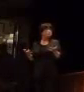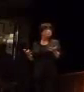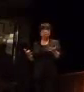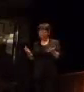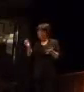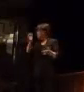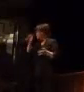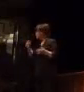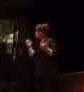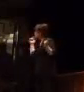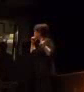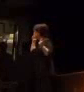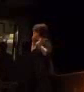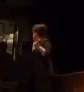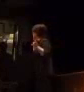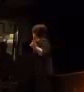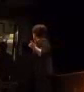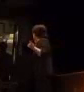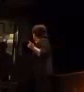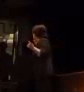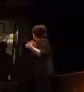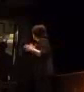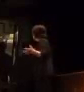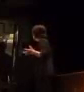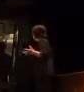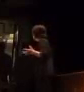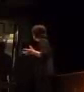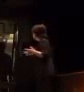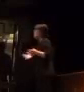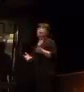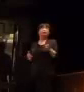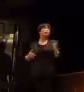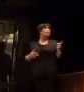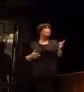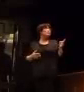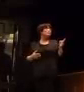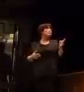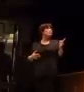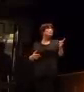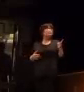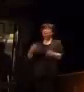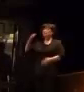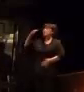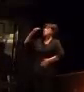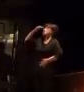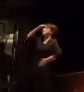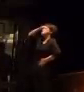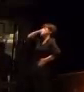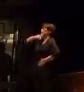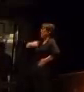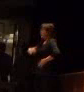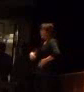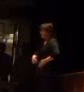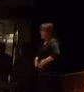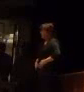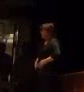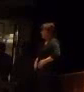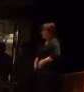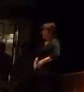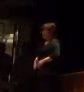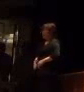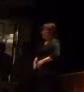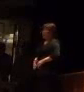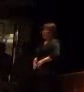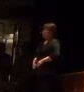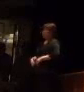すみません、これ全然音が出ていないのですね。 平時で家族の力で押し付けようという